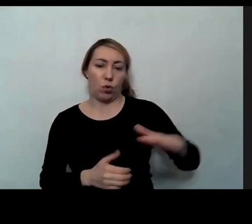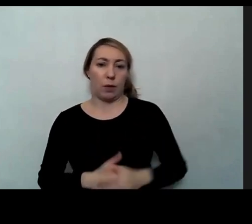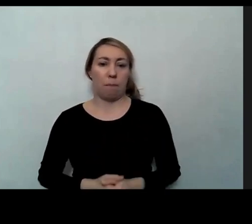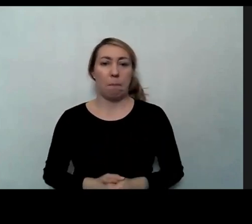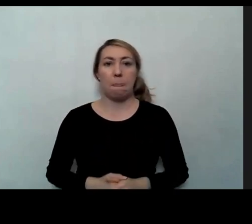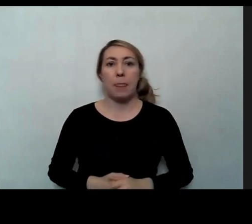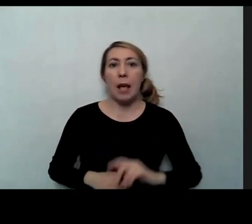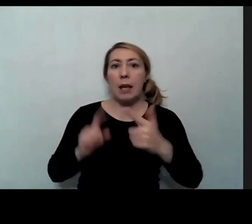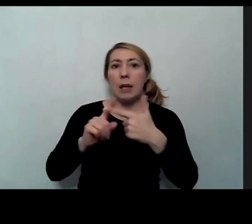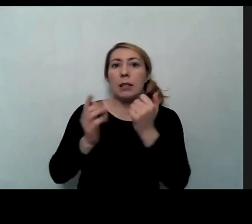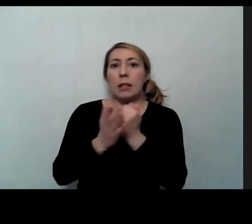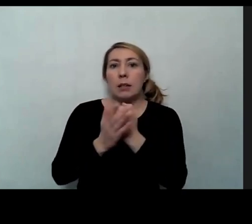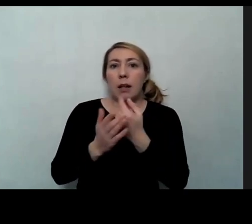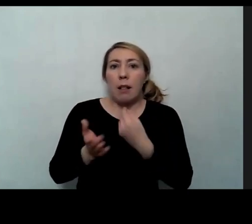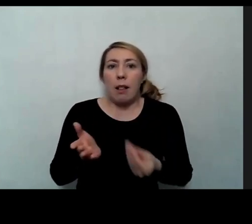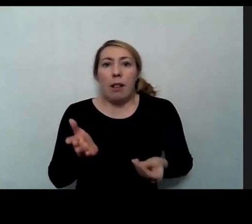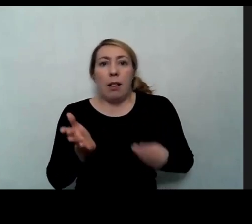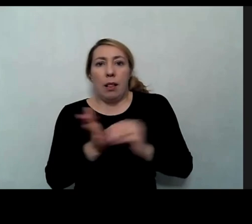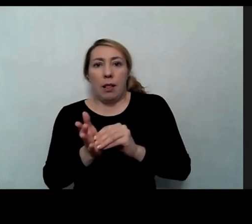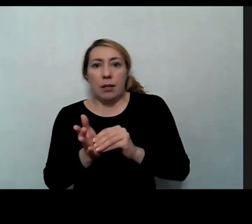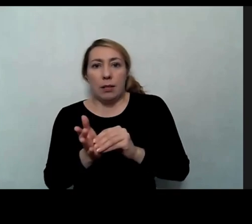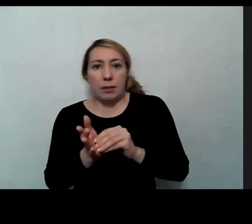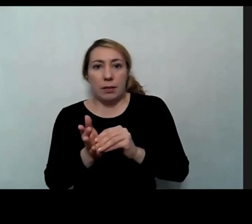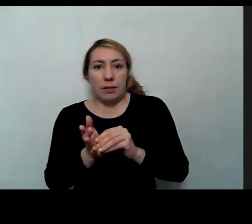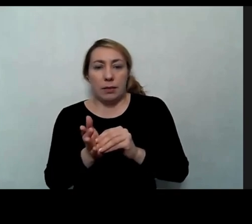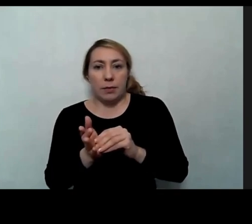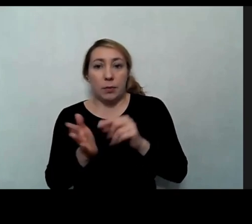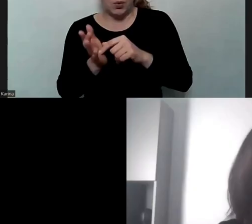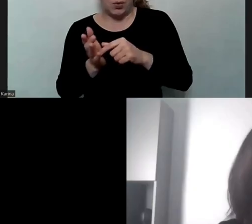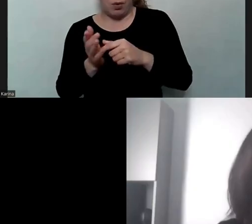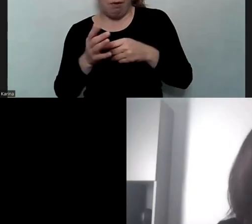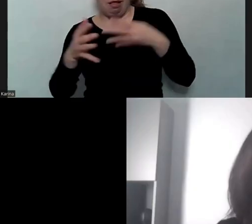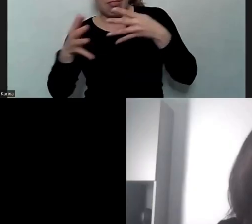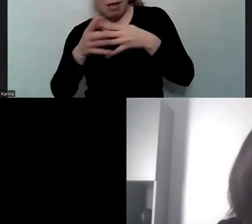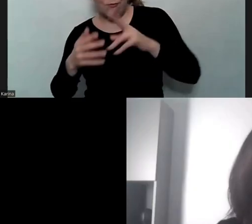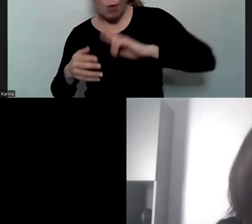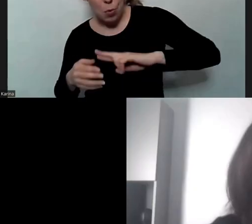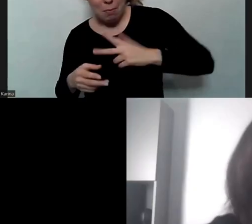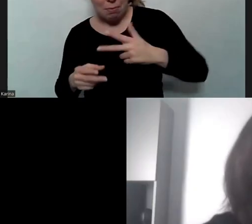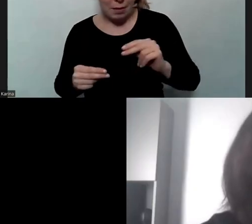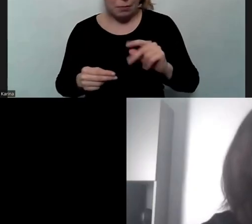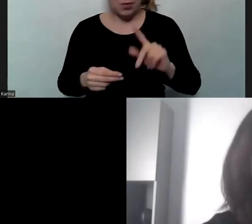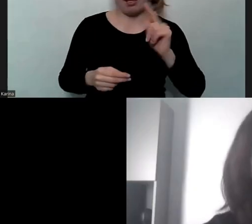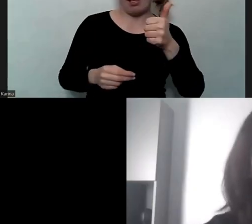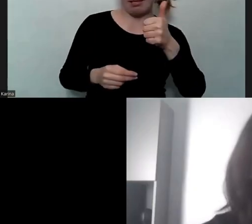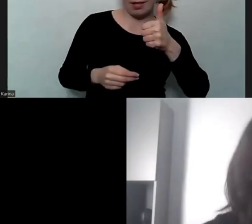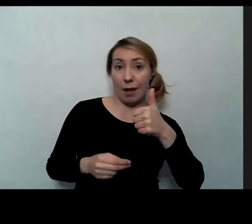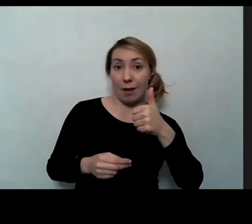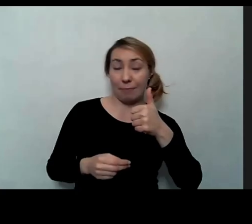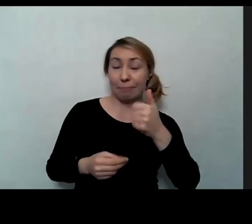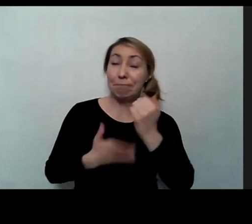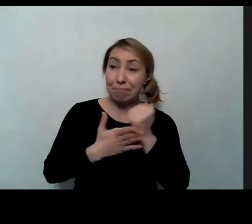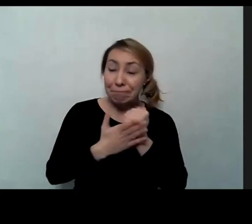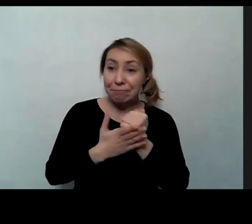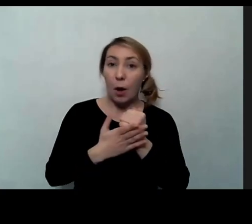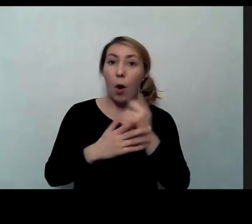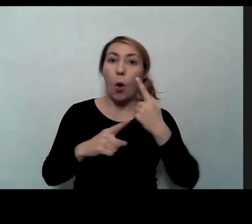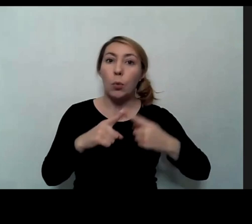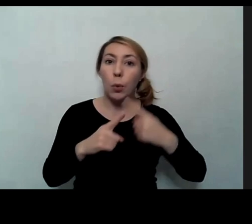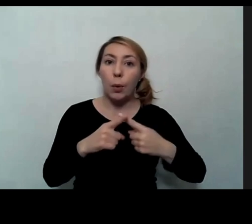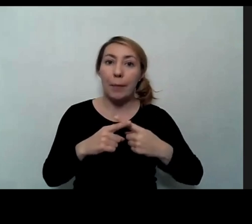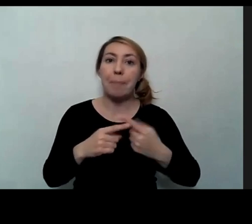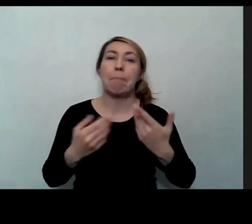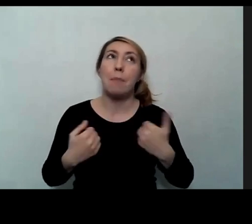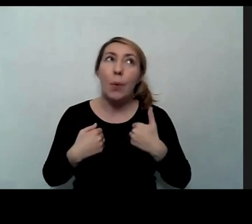Jedna rzecz, którą jeszcze dopowiem do tego, czy test się podobał, to jedna rzecz, która nam trochę też